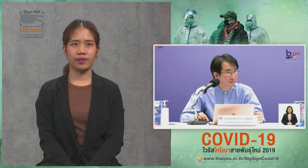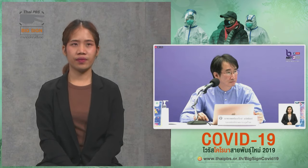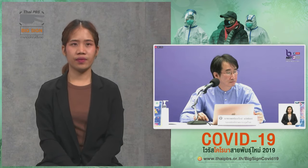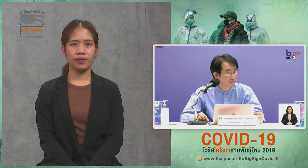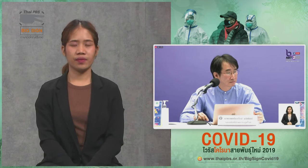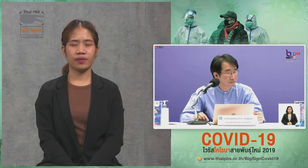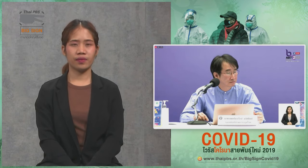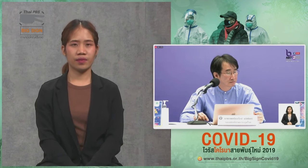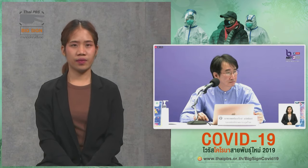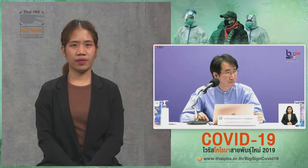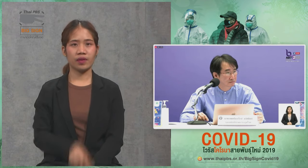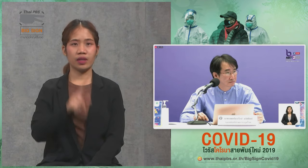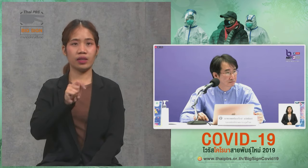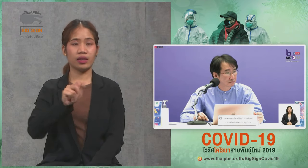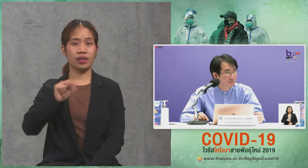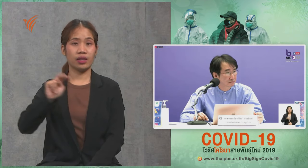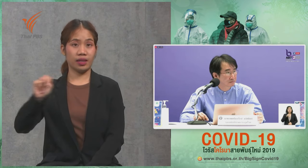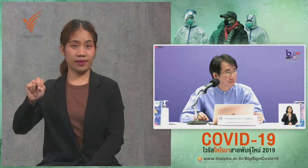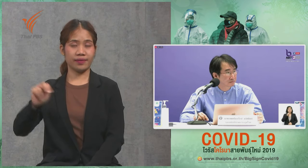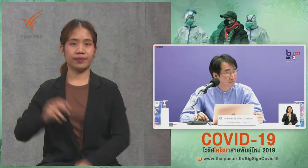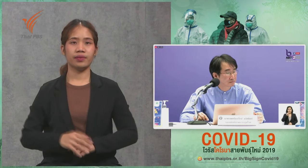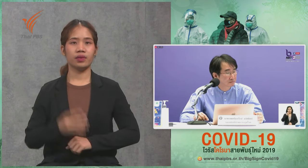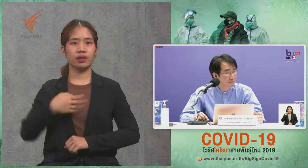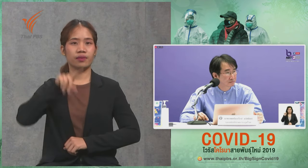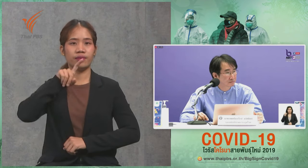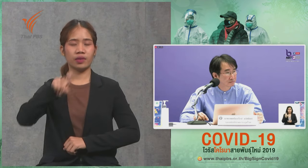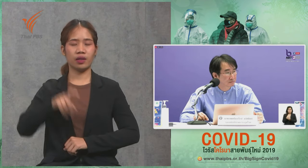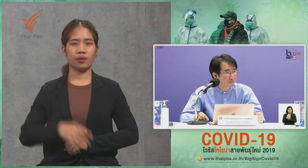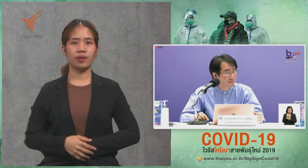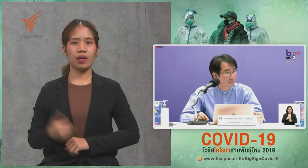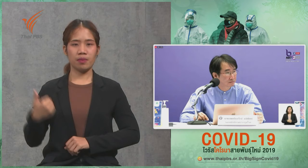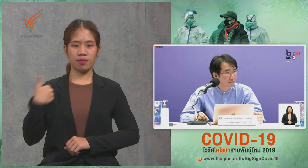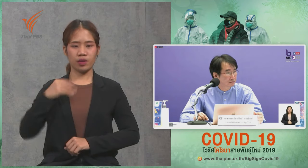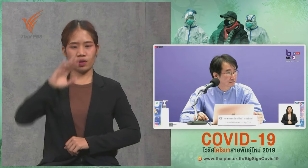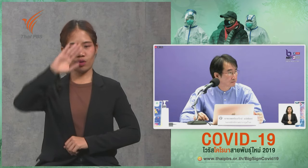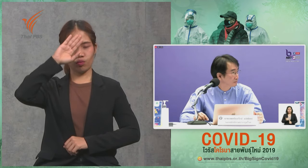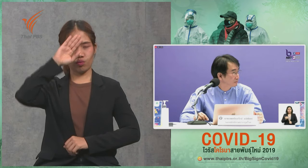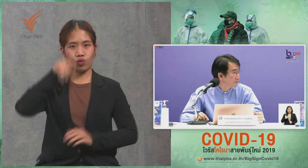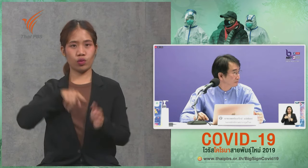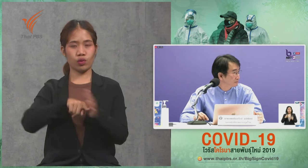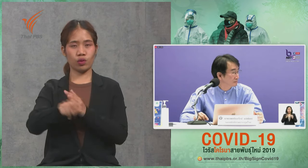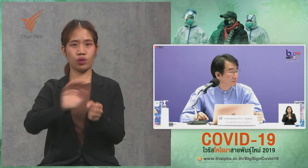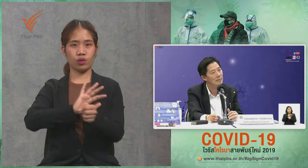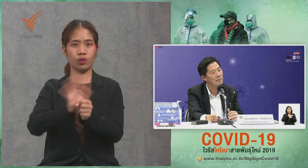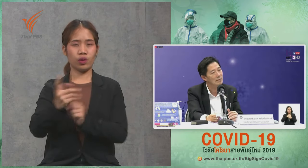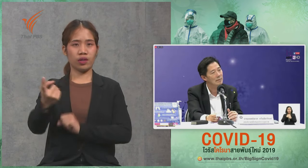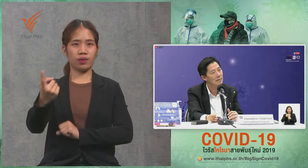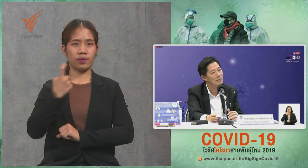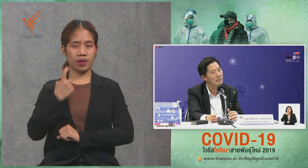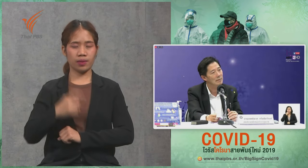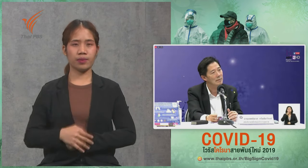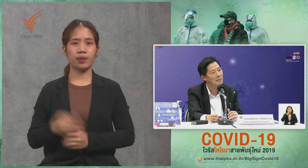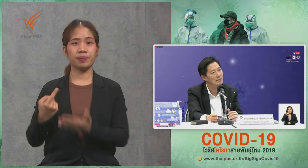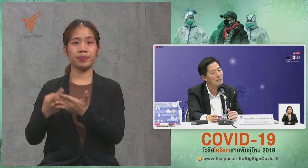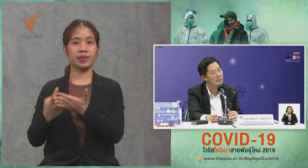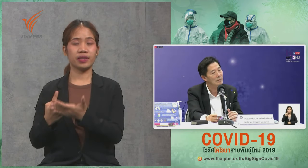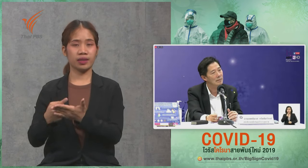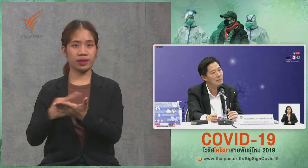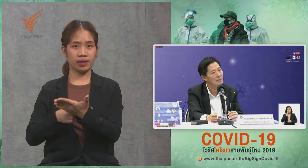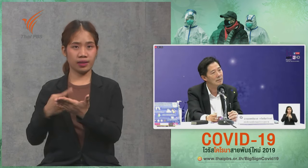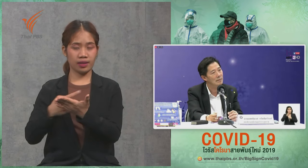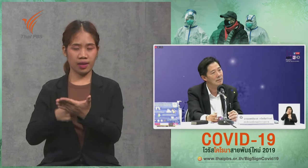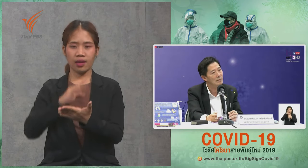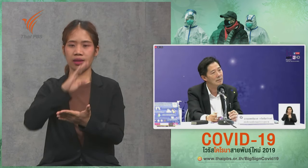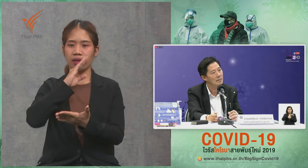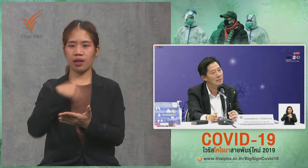พัฒนันจาก TNN นะคะพอดีว่ามีผู้ป่วยโควิดอะค่ะสอบถามมาปรึกษากรณีแนวทางหากให้ผู้ป่วยโควิ